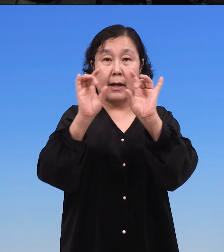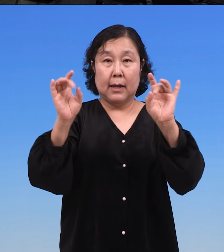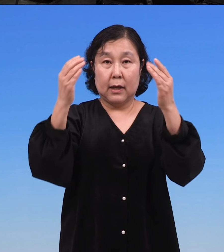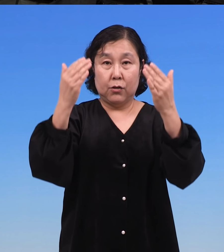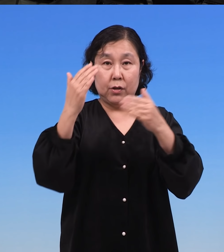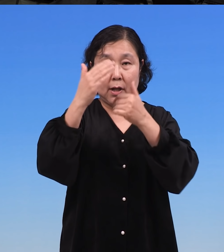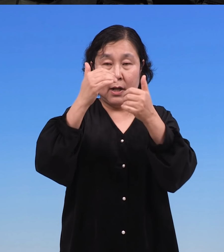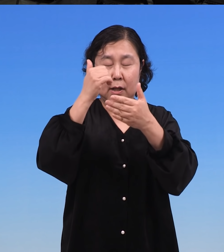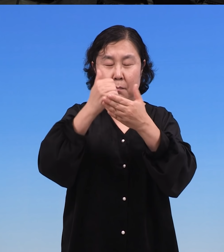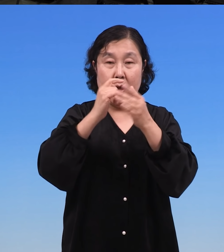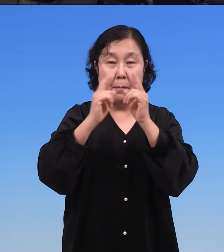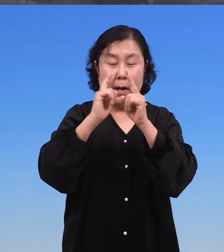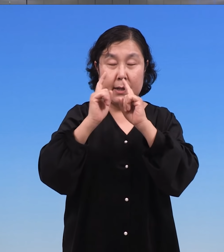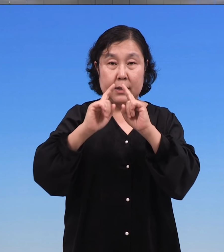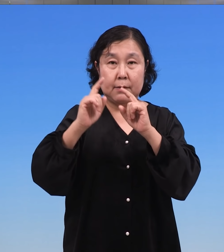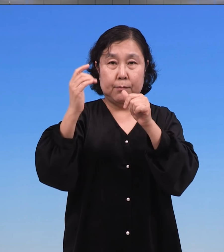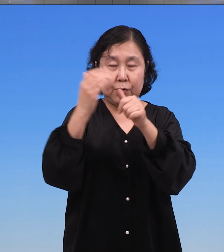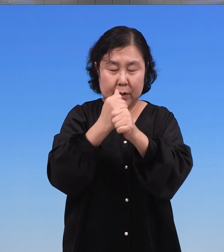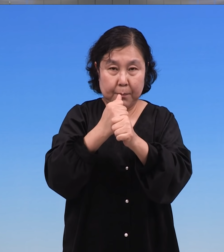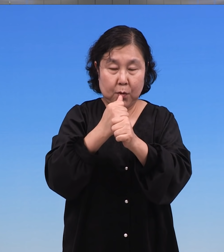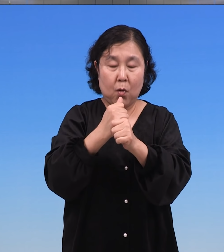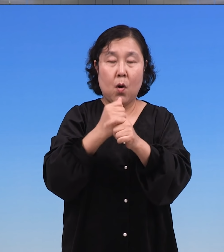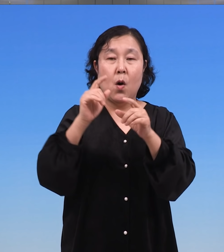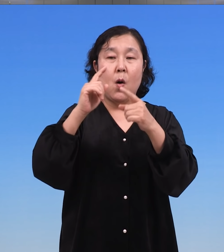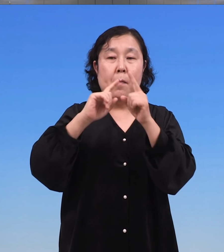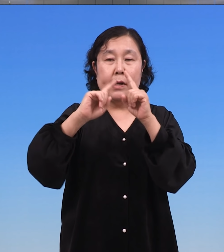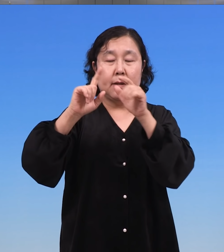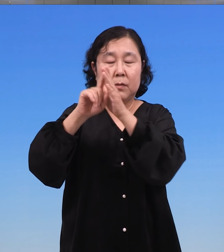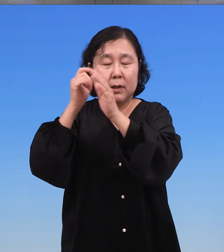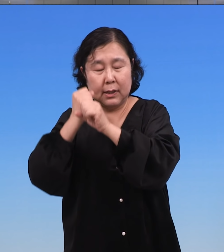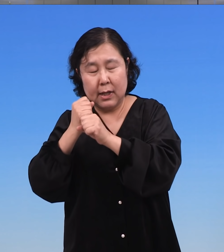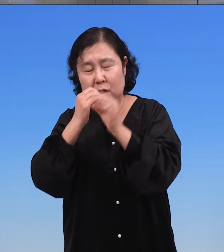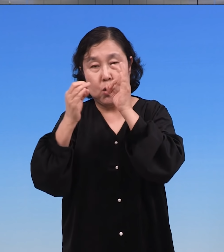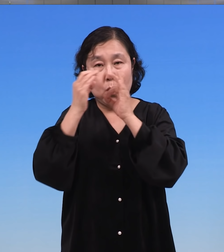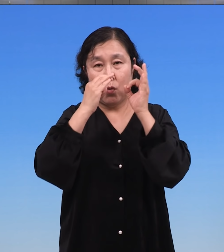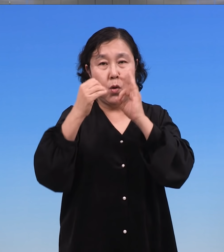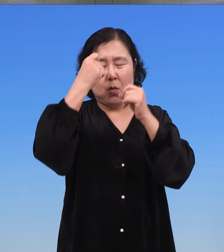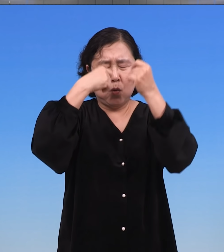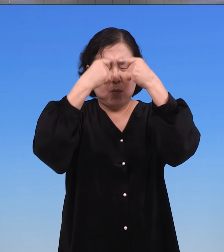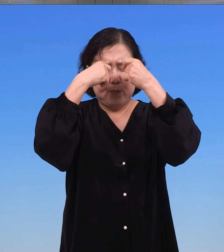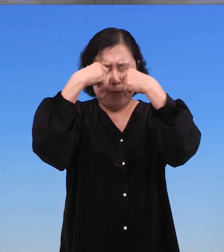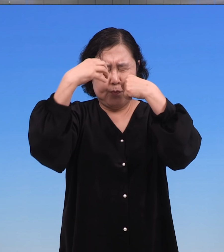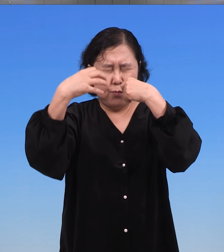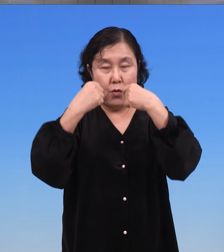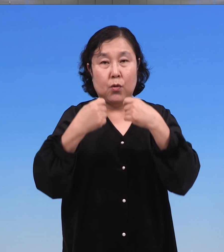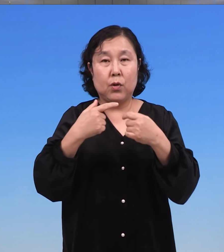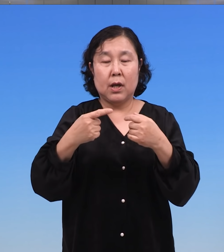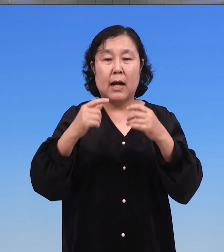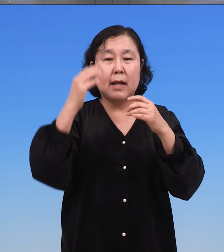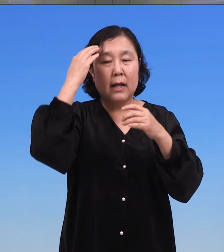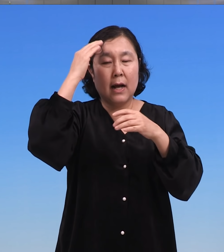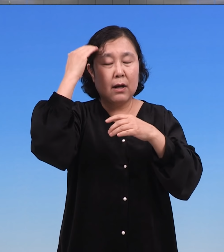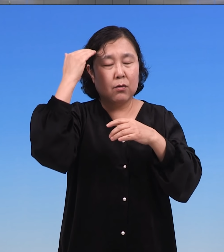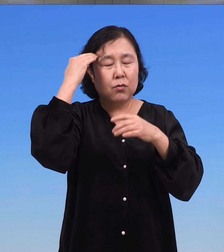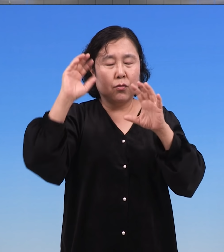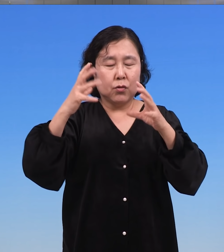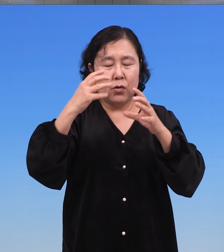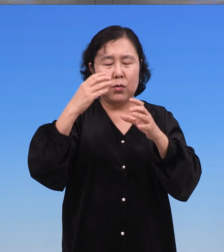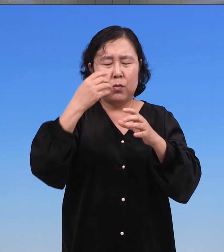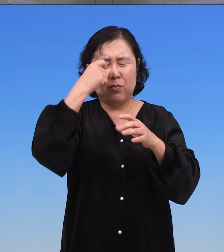오늘 각자에게 주신 하나님의 메시지 말씀을 따라 그거 붙잡고 말씀을 의지하여 우리 통성으로 눈물로 하나님이 나라를